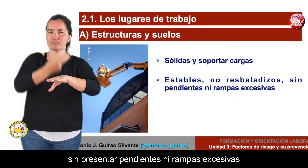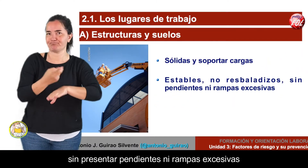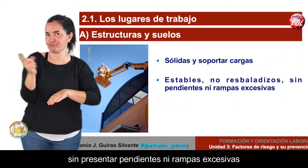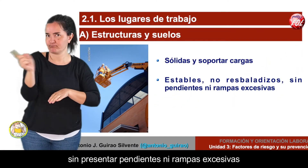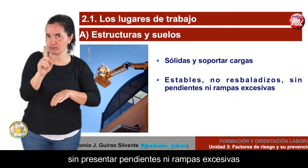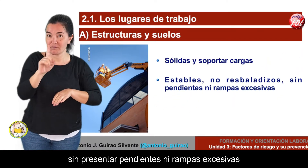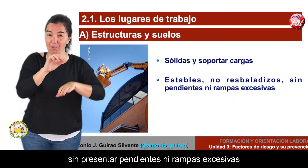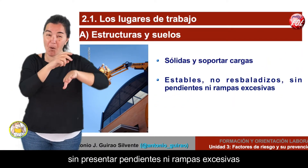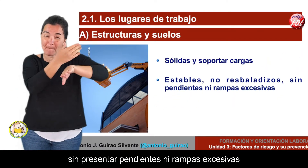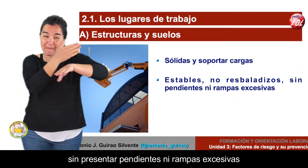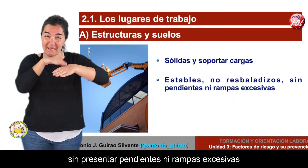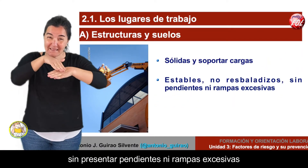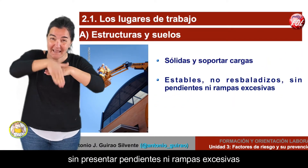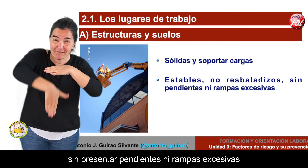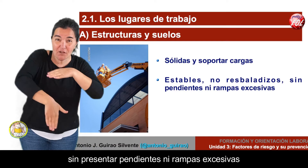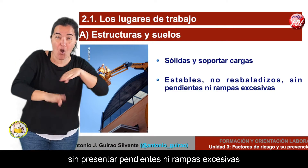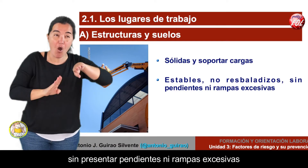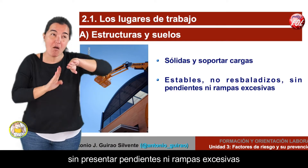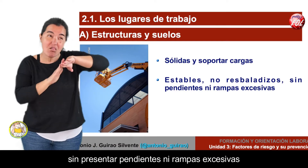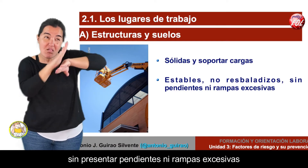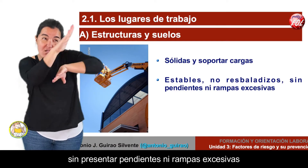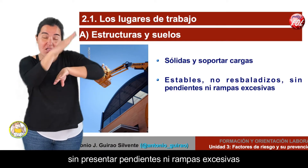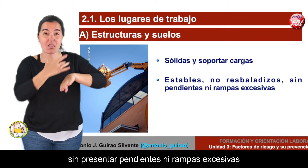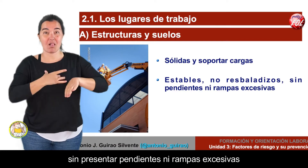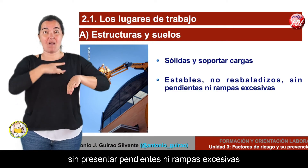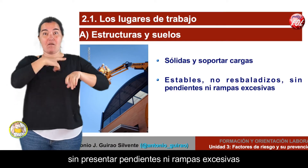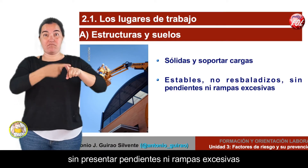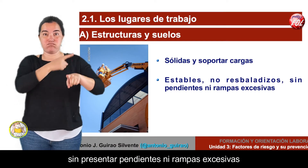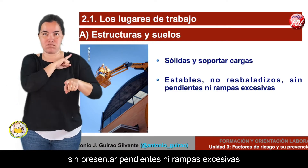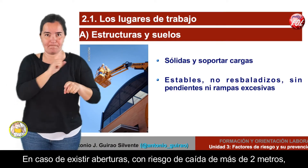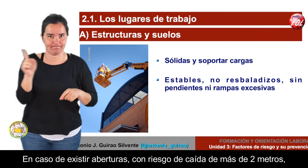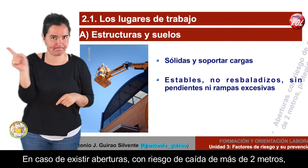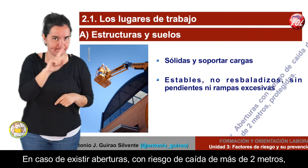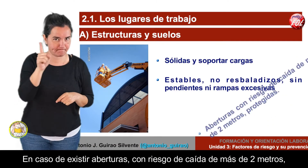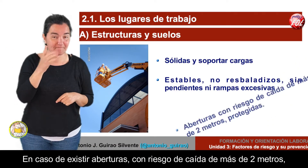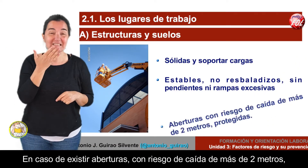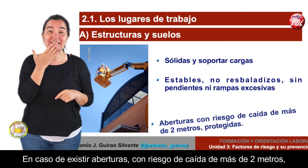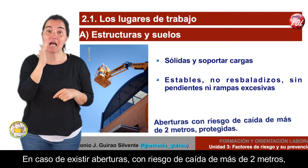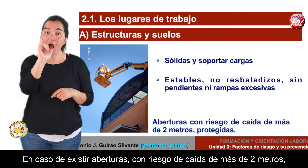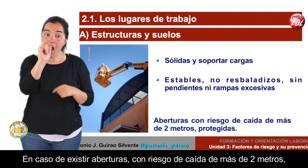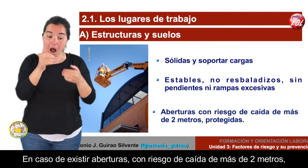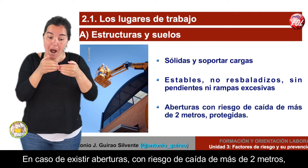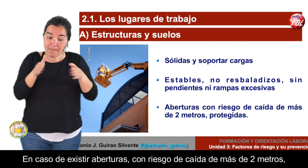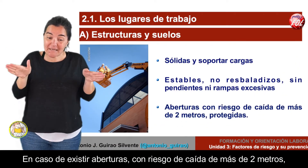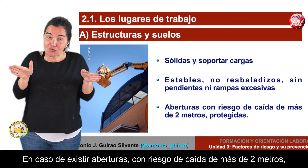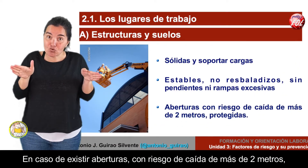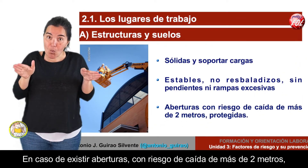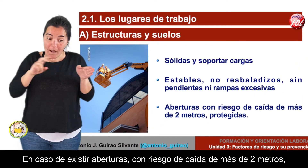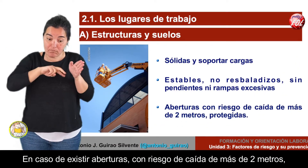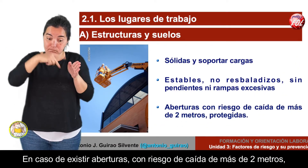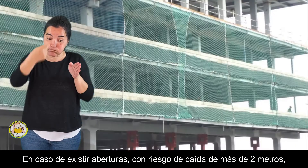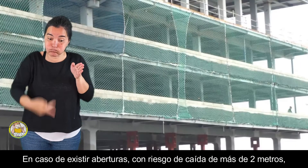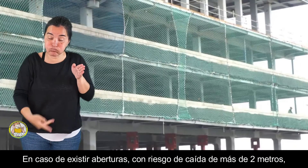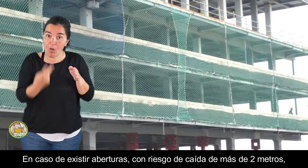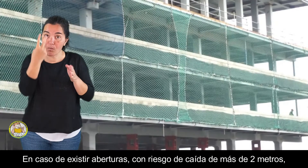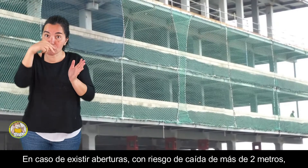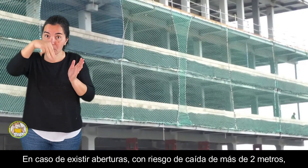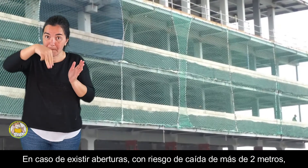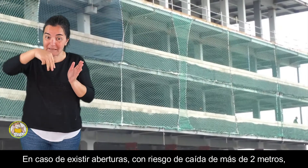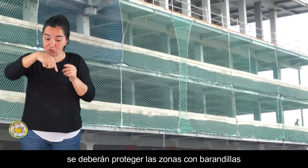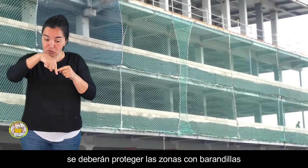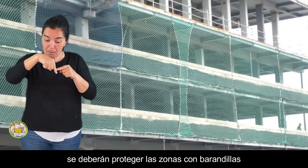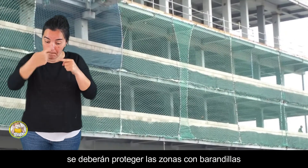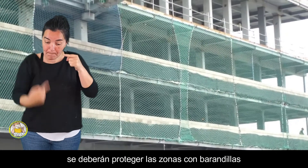resbaladizas, sin presentar pendientes ni rampas excesivas. En caso de existir aberturas con riesgo de caída de más de